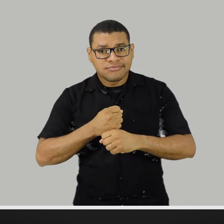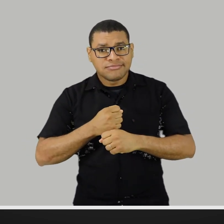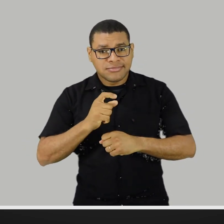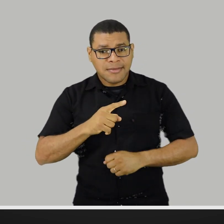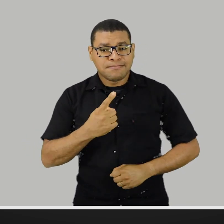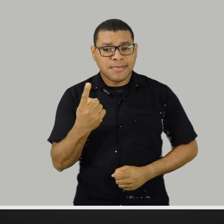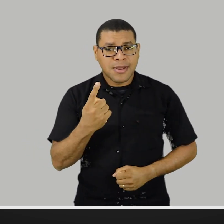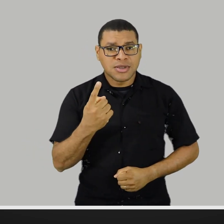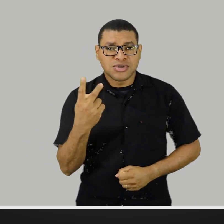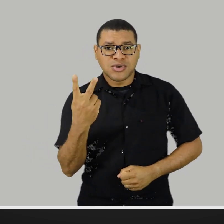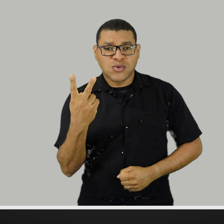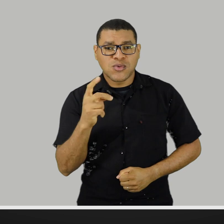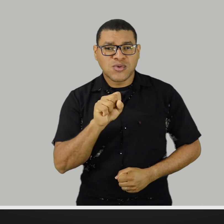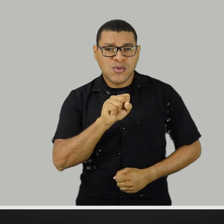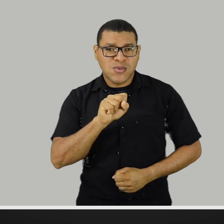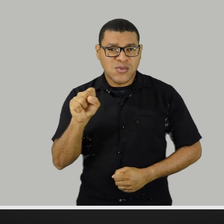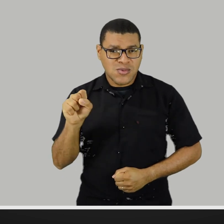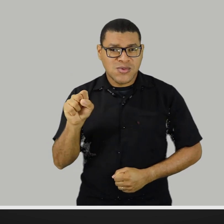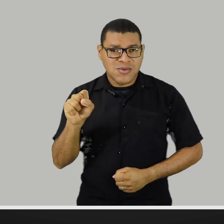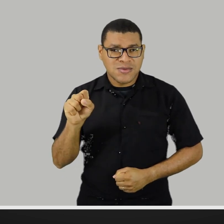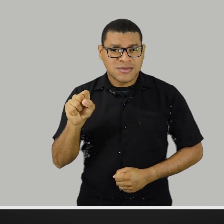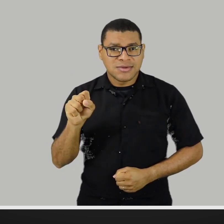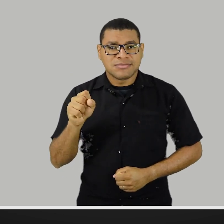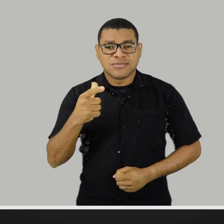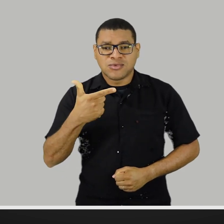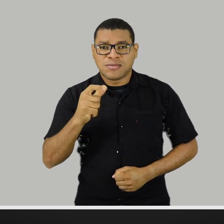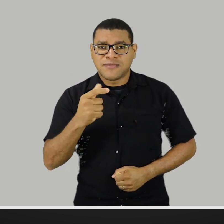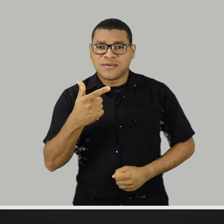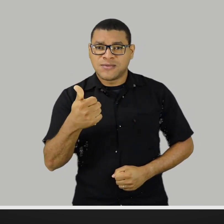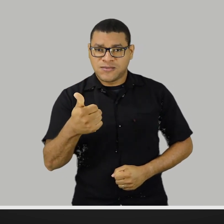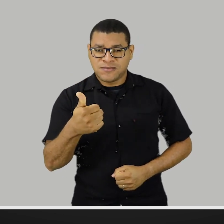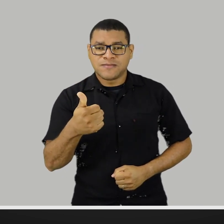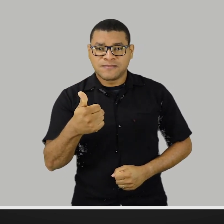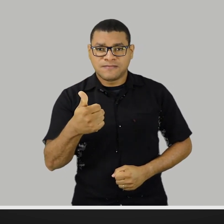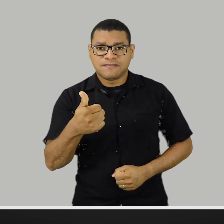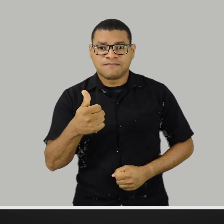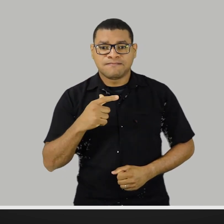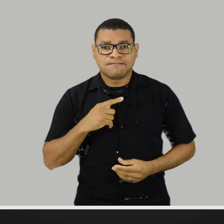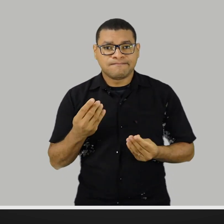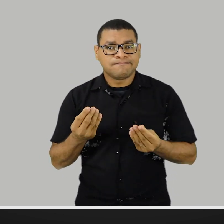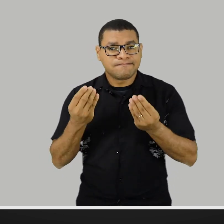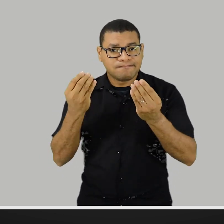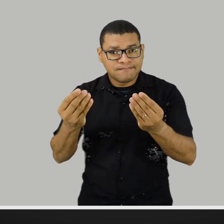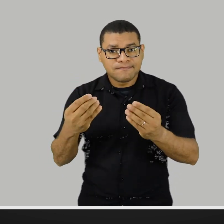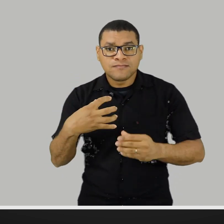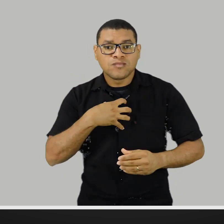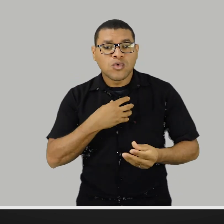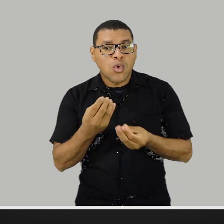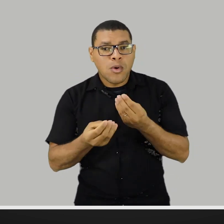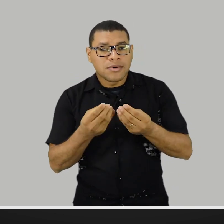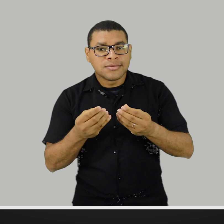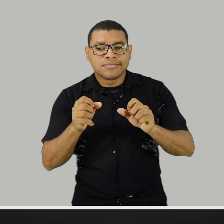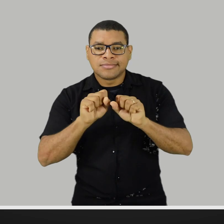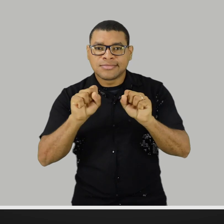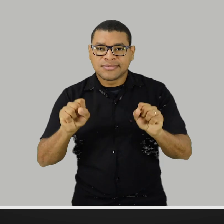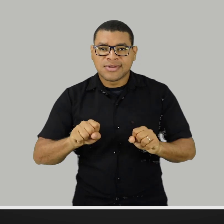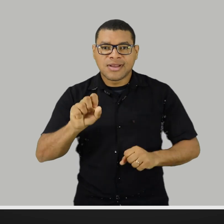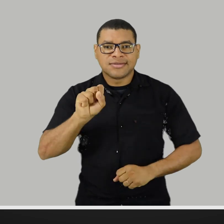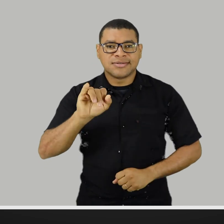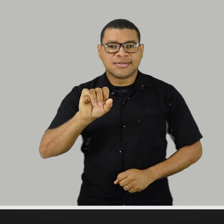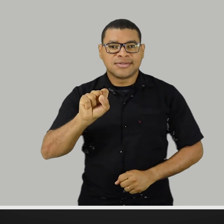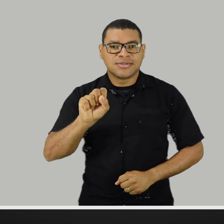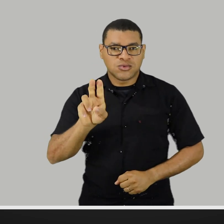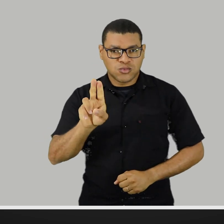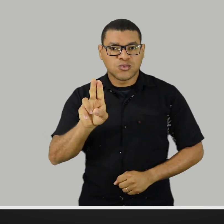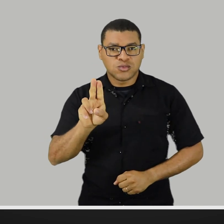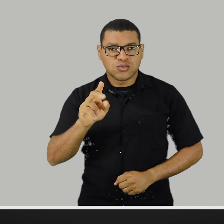ingressos nos primeiro e segundo períodos letivos regulares de 2021 disponibilizadas por meio do sistema de seleção